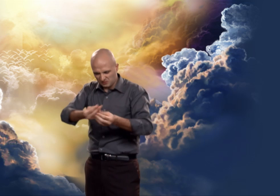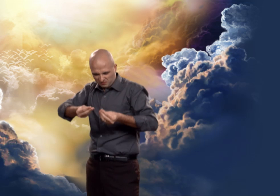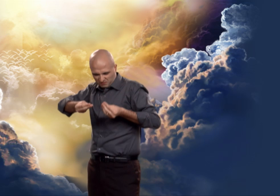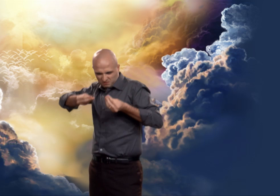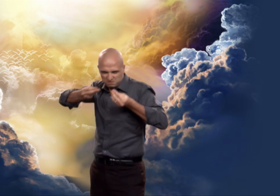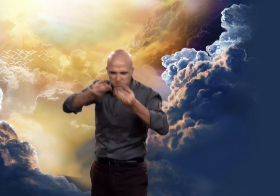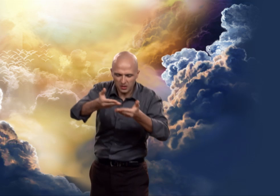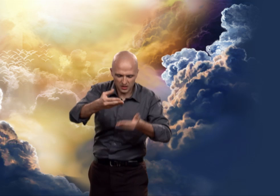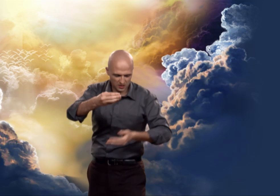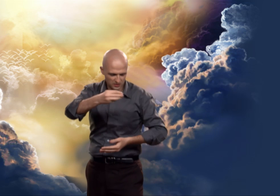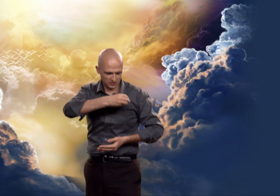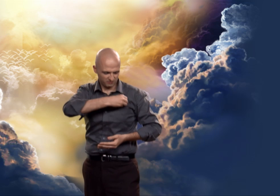Bíblia inteira é um guia.